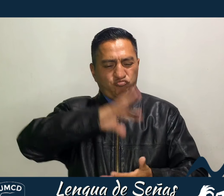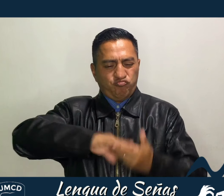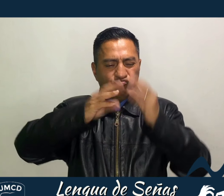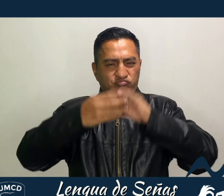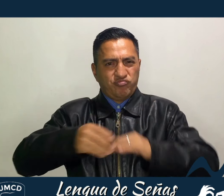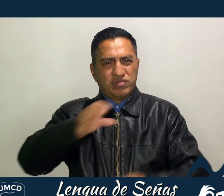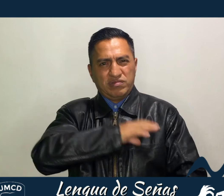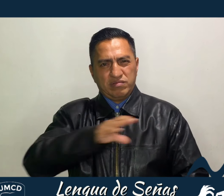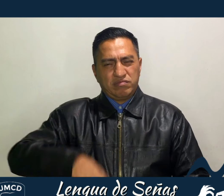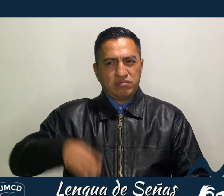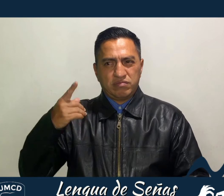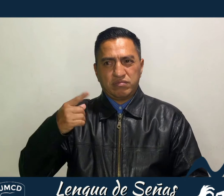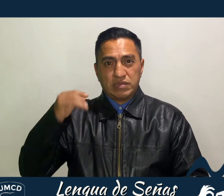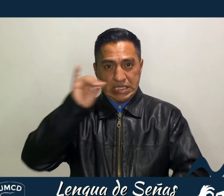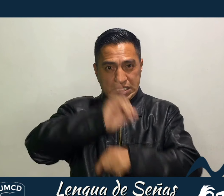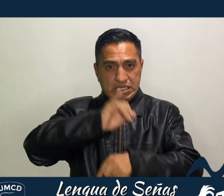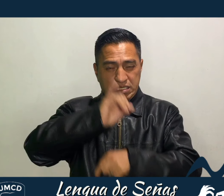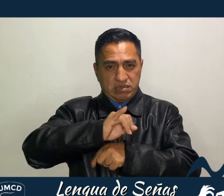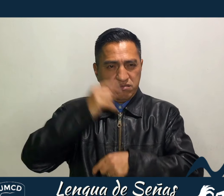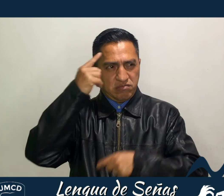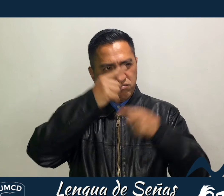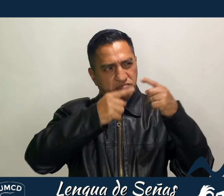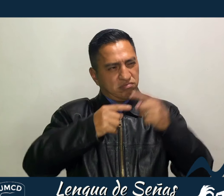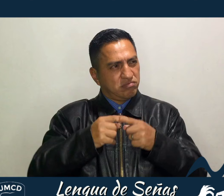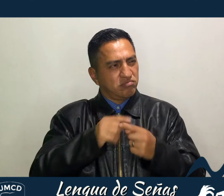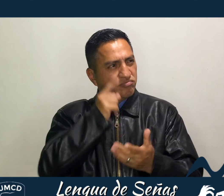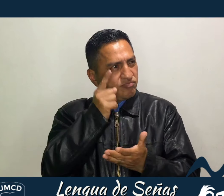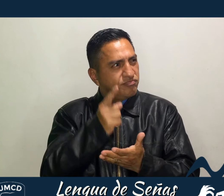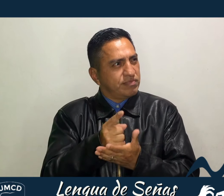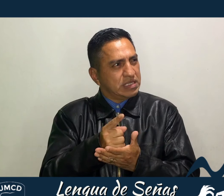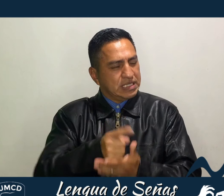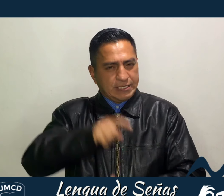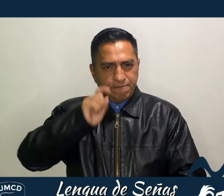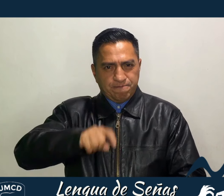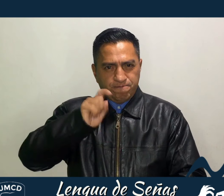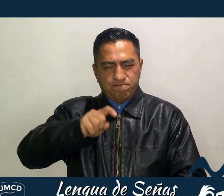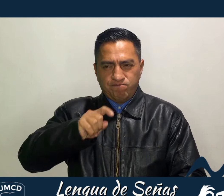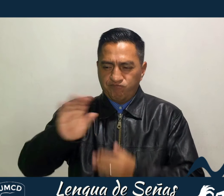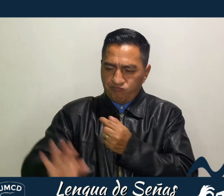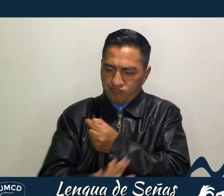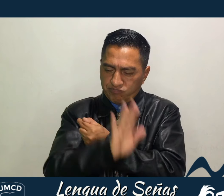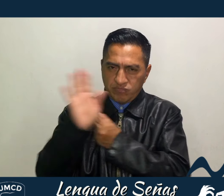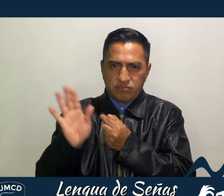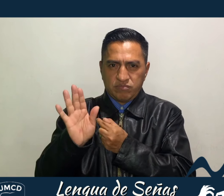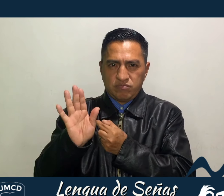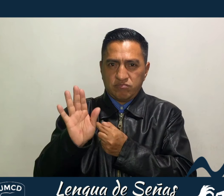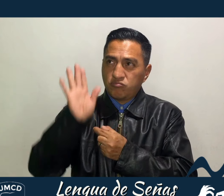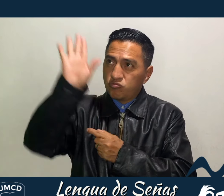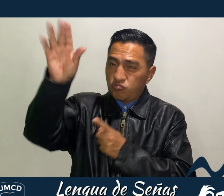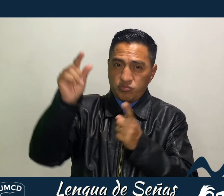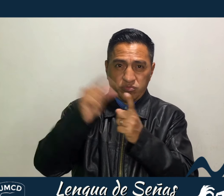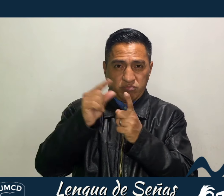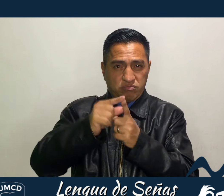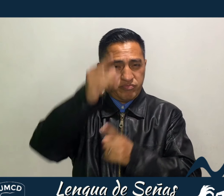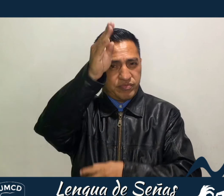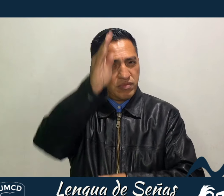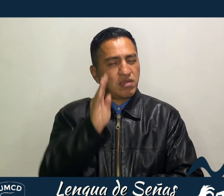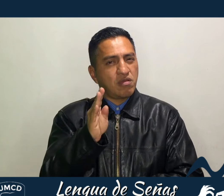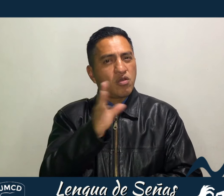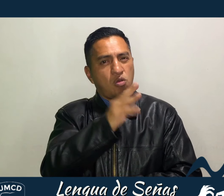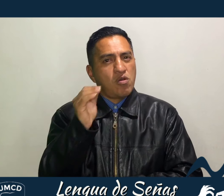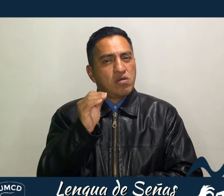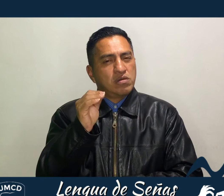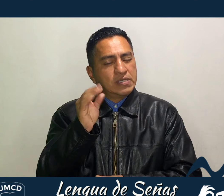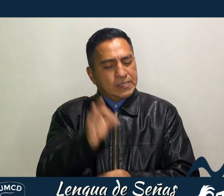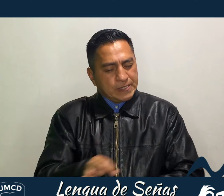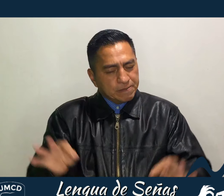historia cristiana la Iglesia ha tenido que considerarlas muy seriamente y ha sido necesario defender la validez de la predicación como